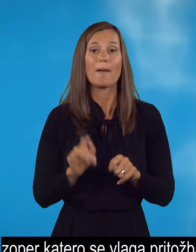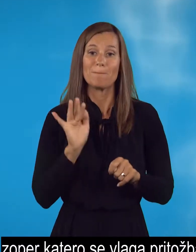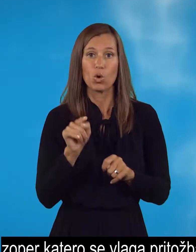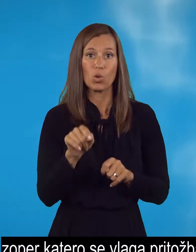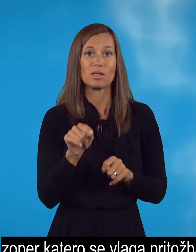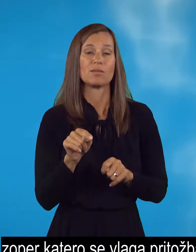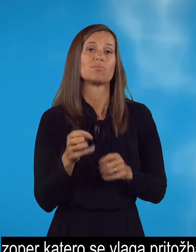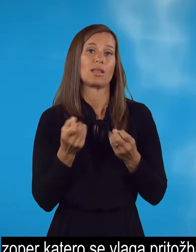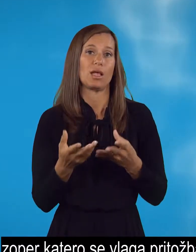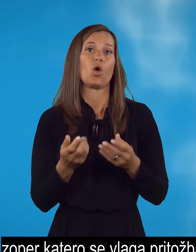vlaga pritožba.